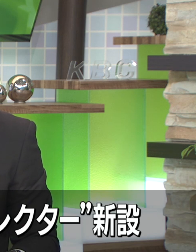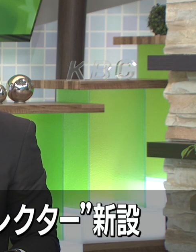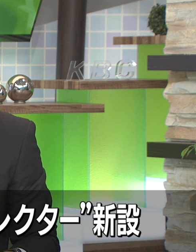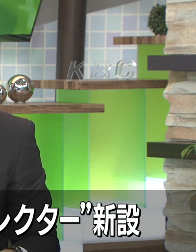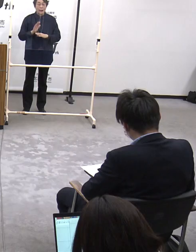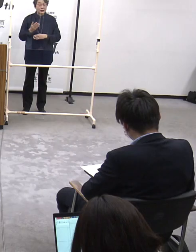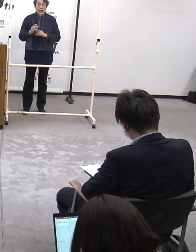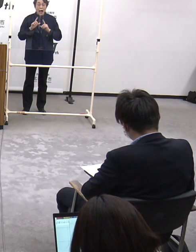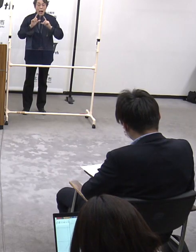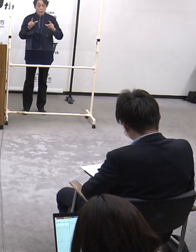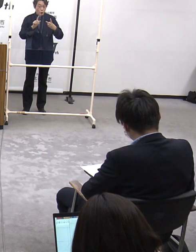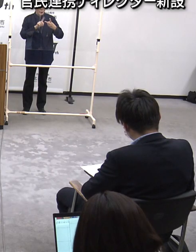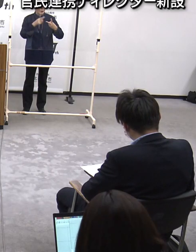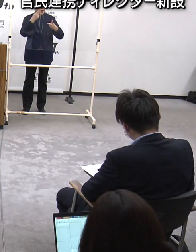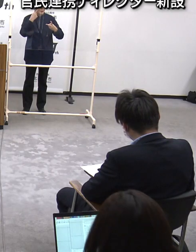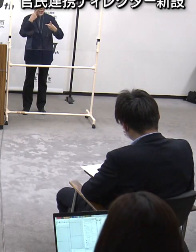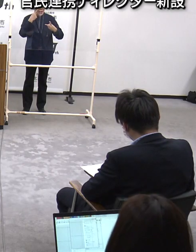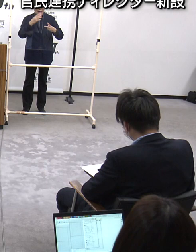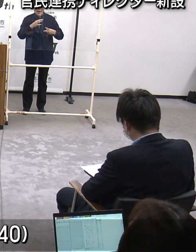た